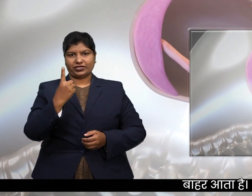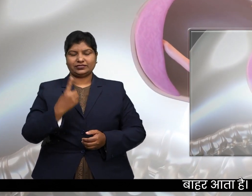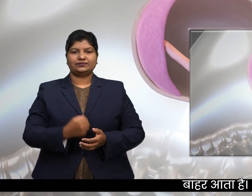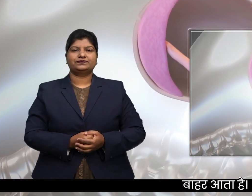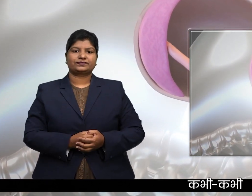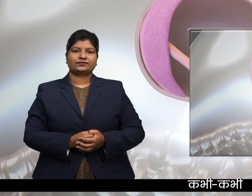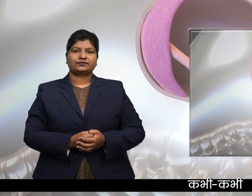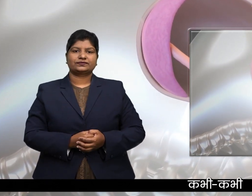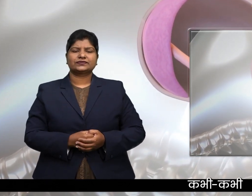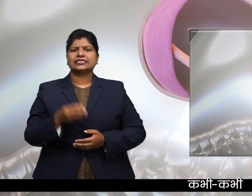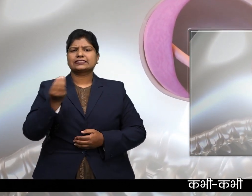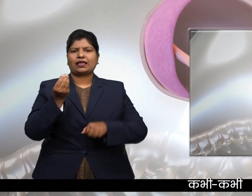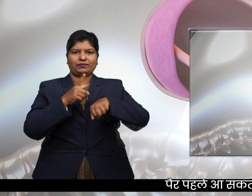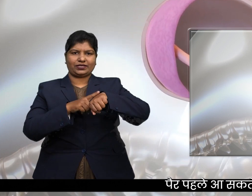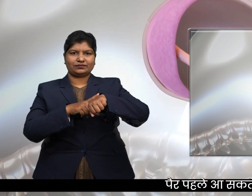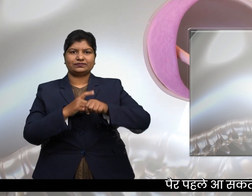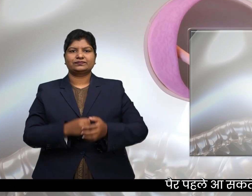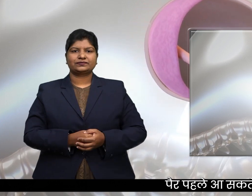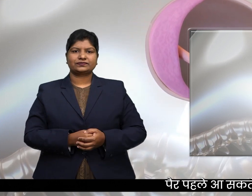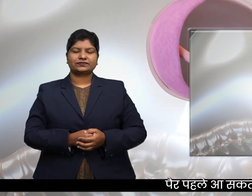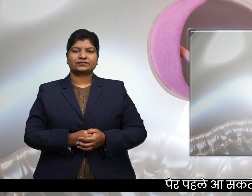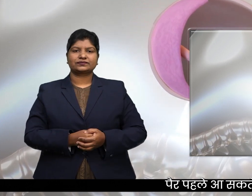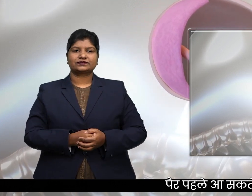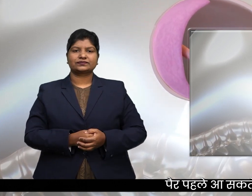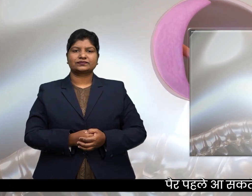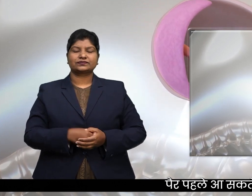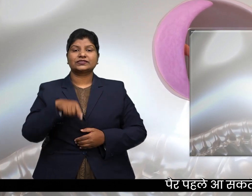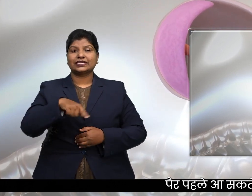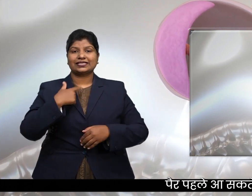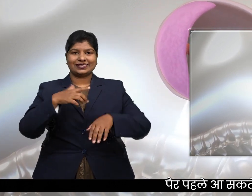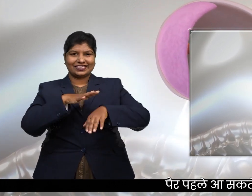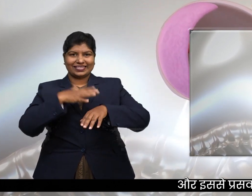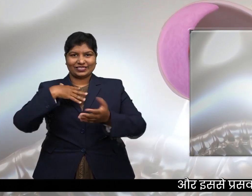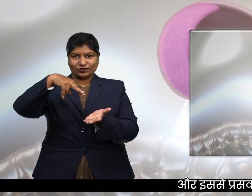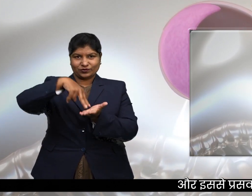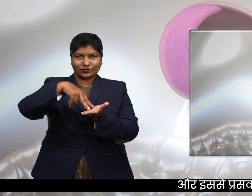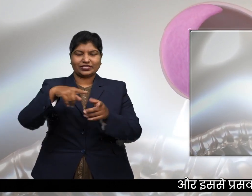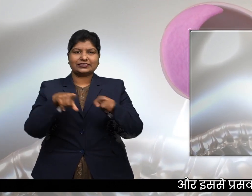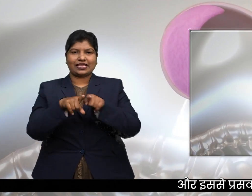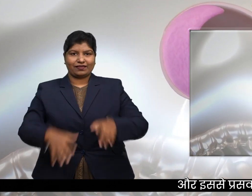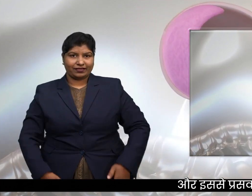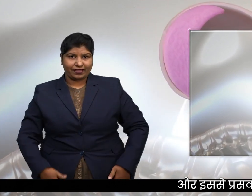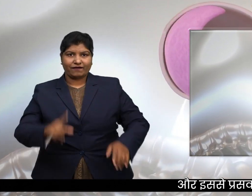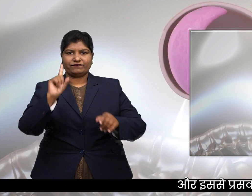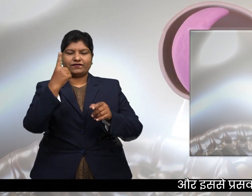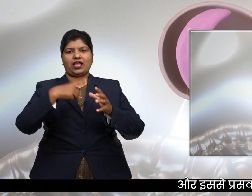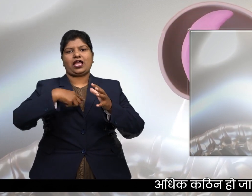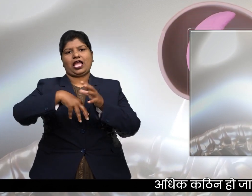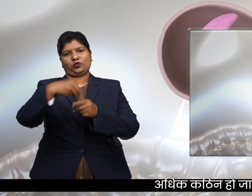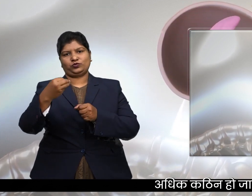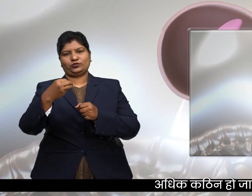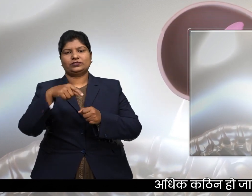है। कभी-कभी पैर पहले आ सकते हैं और इससे